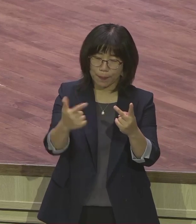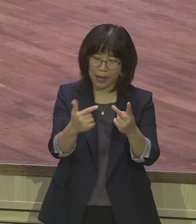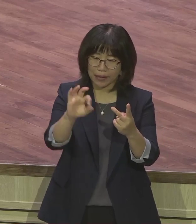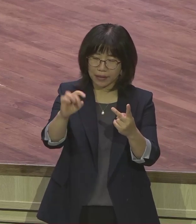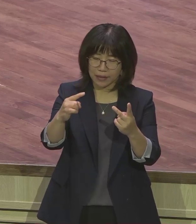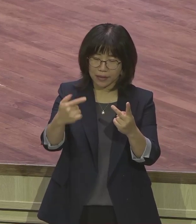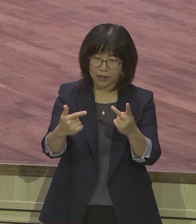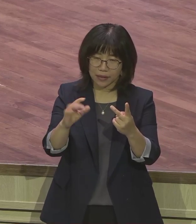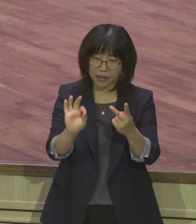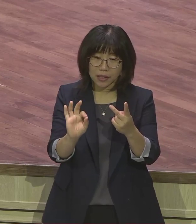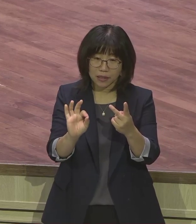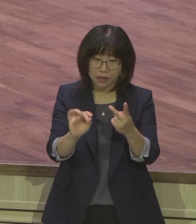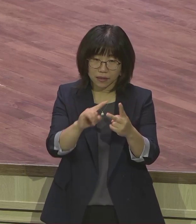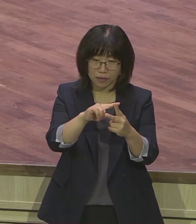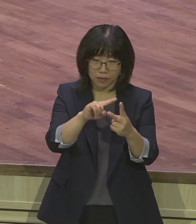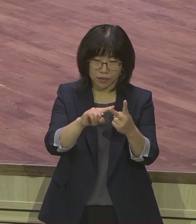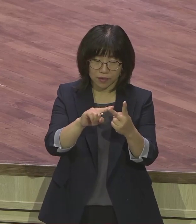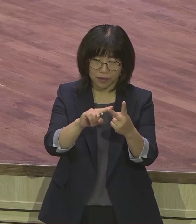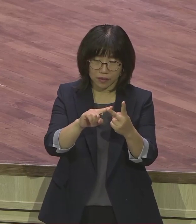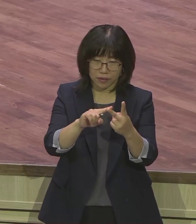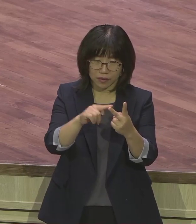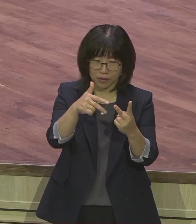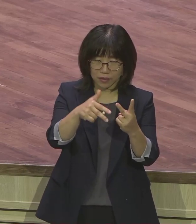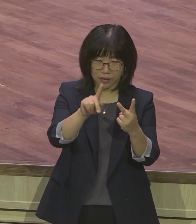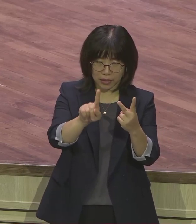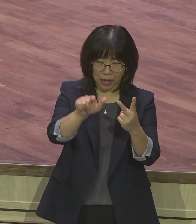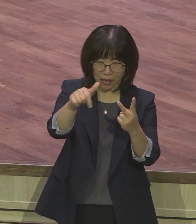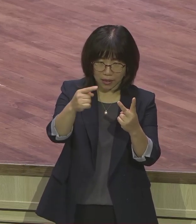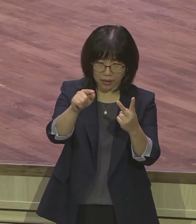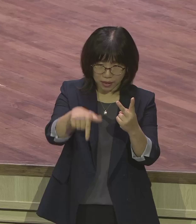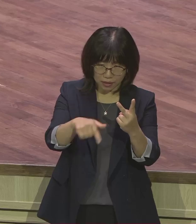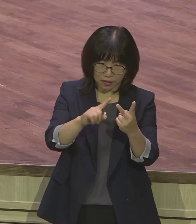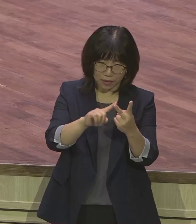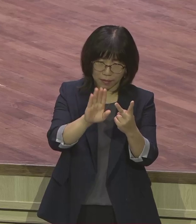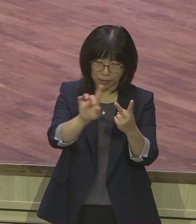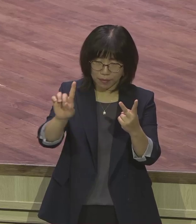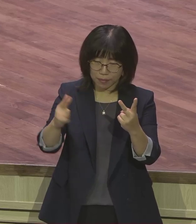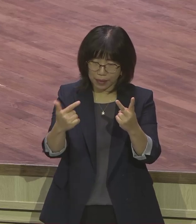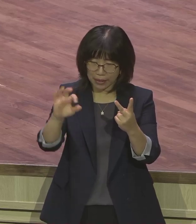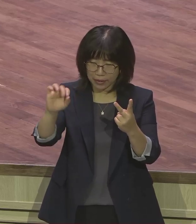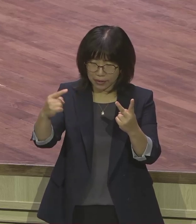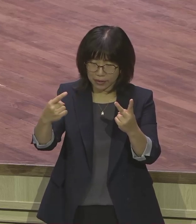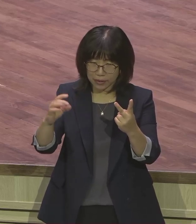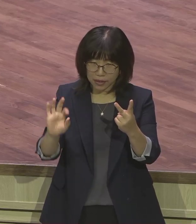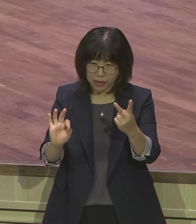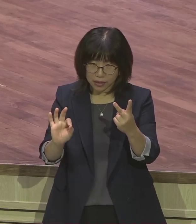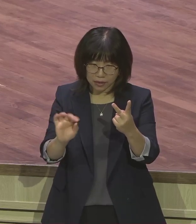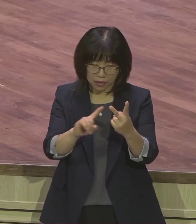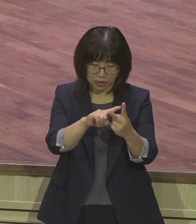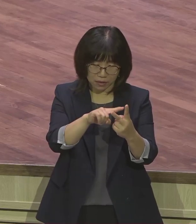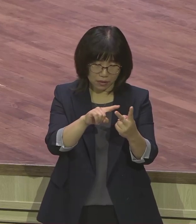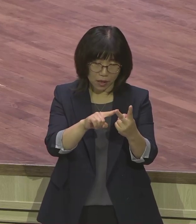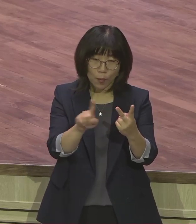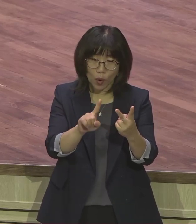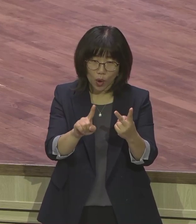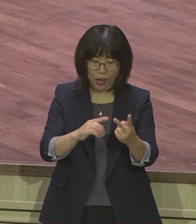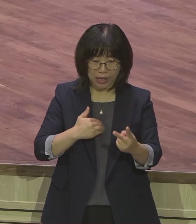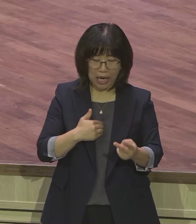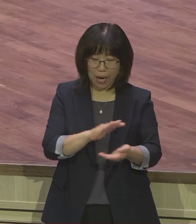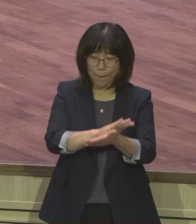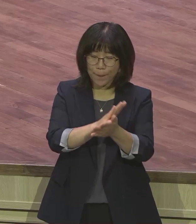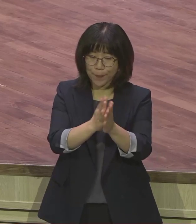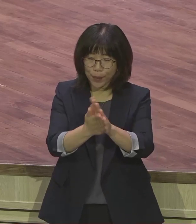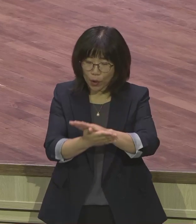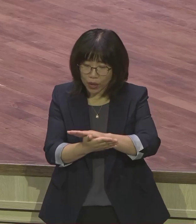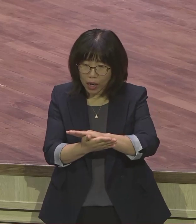미치도록 자유를 바꾸고 싶을 사람은 두 가지로 해라 자극과 반응 이게 무슨 말이냐면요 변화를 위해서 필요한